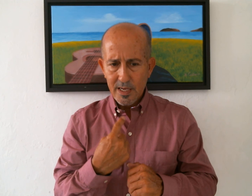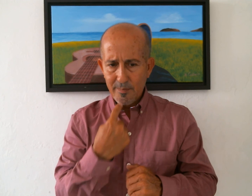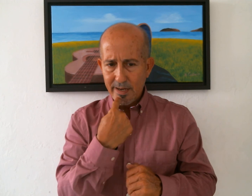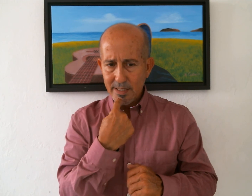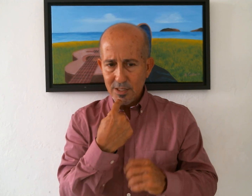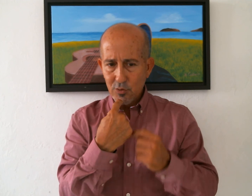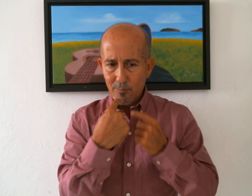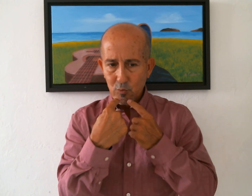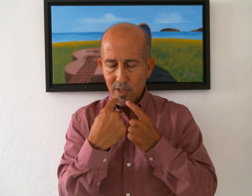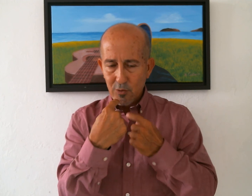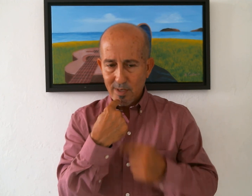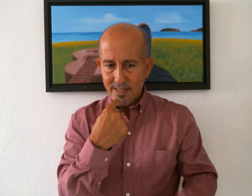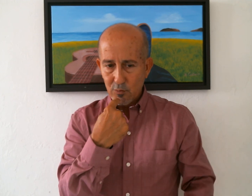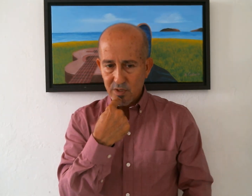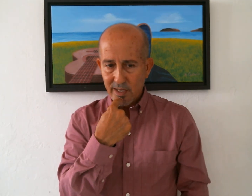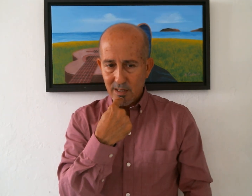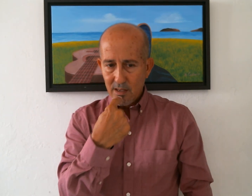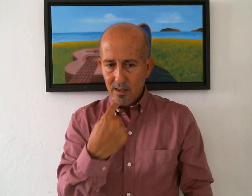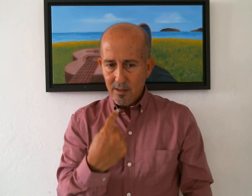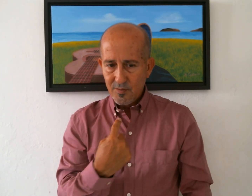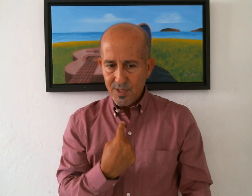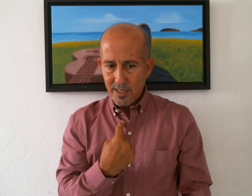Dígame, el dedito apuntando hacia usted. Dígame.